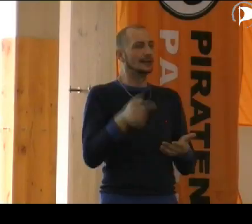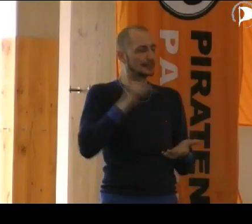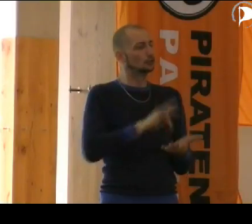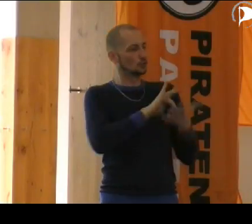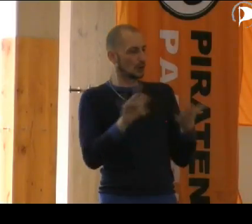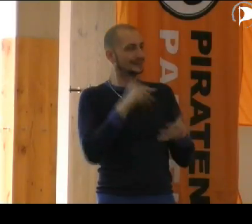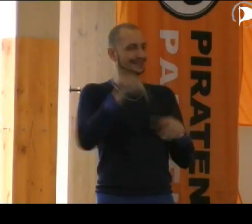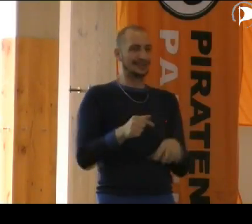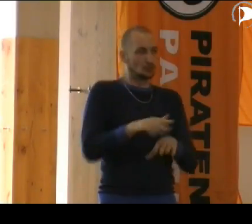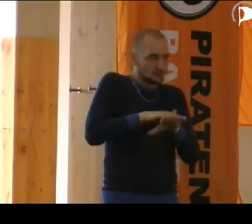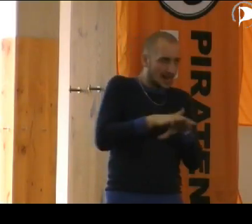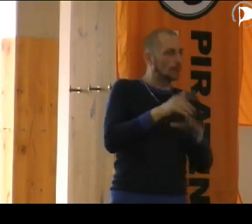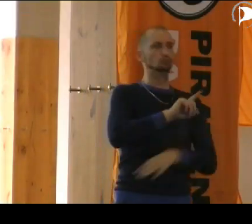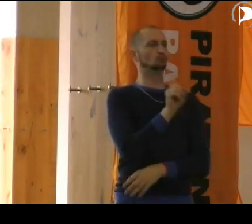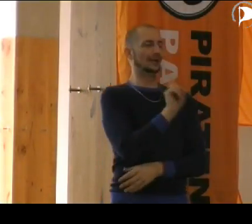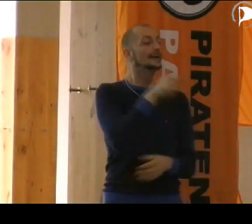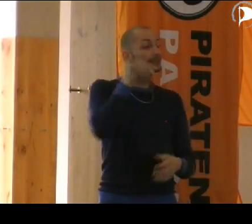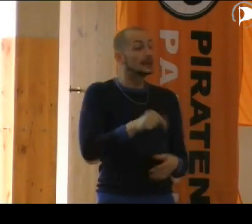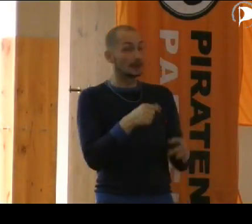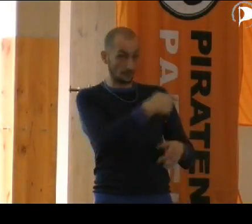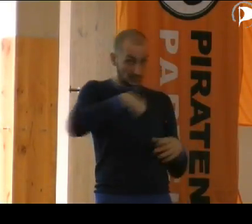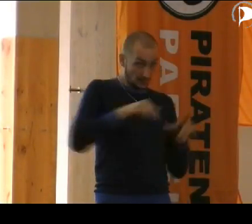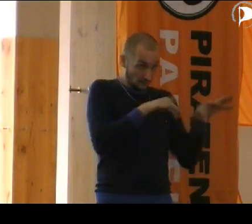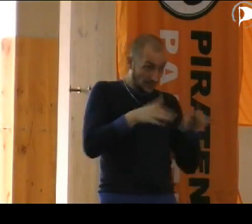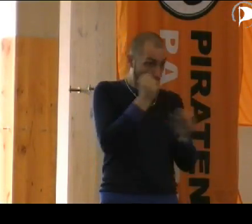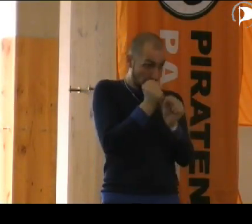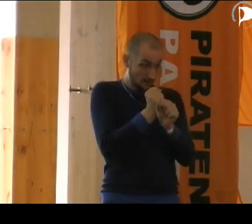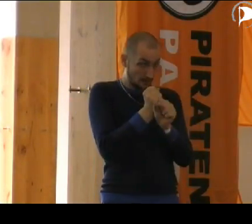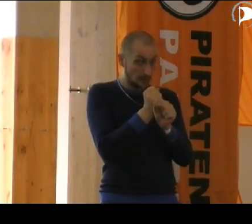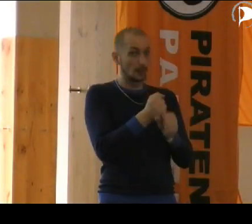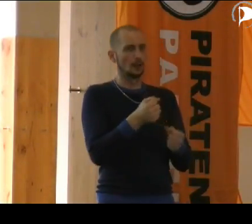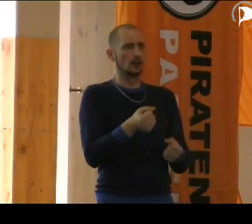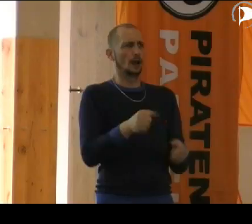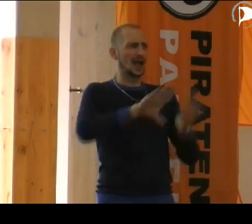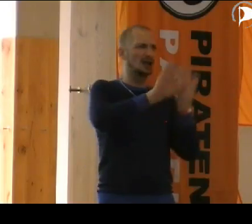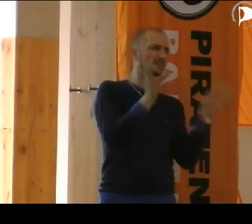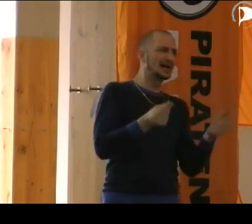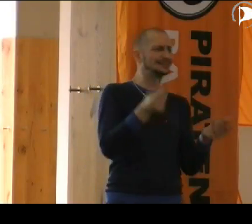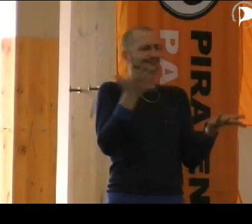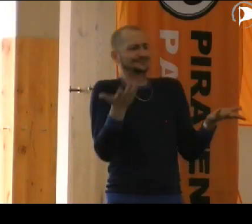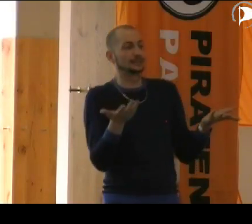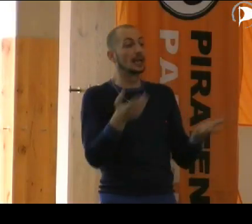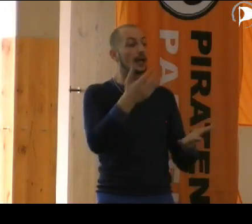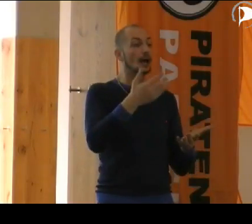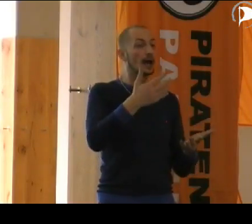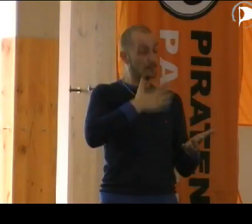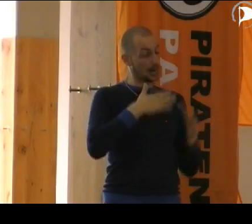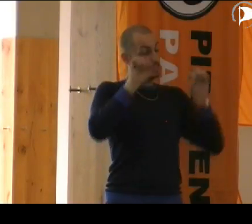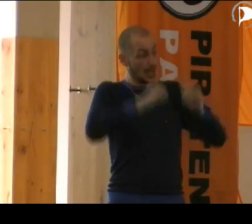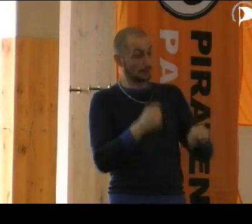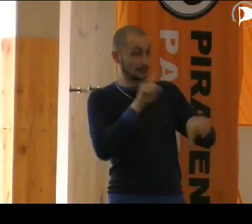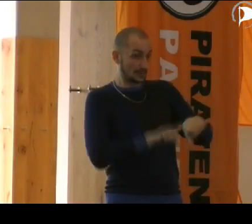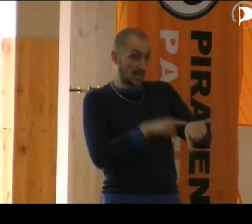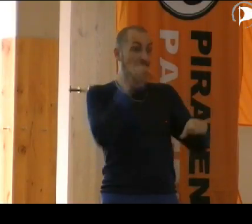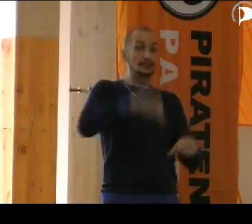sachen in der verwaltung seit 30 allgemein ist das ist eine ganz zeit wieder